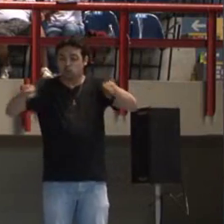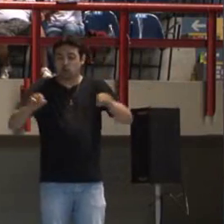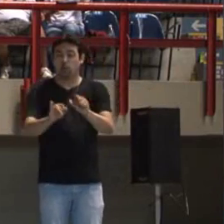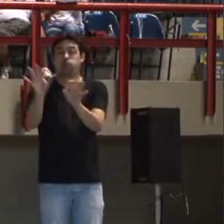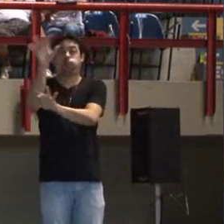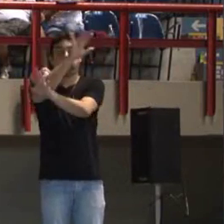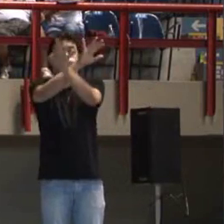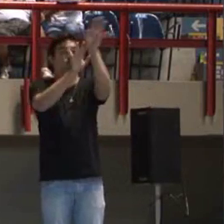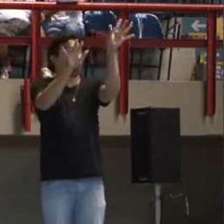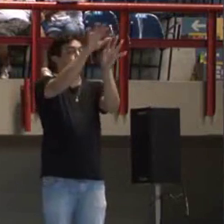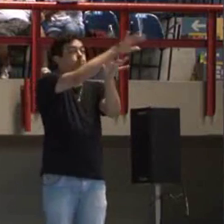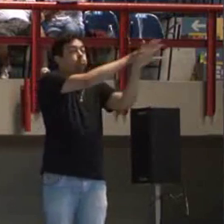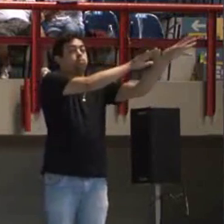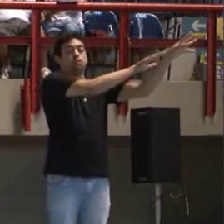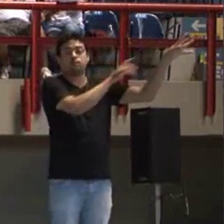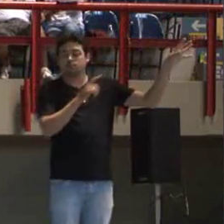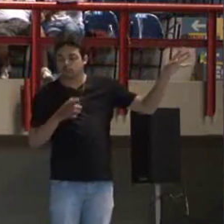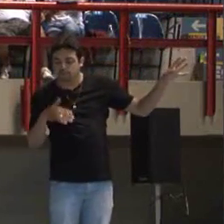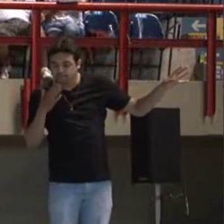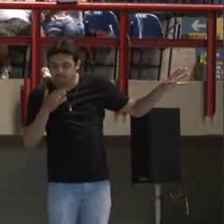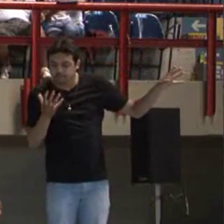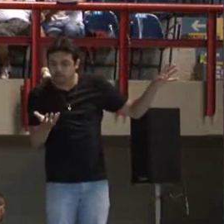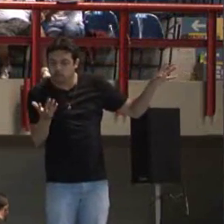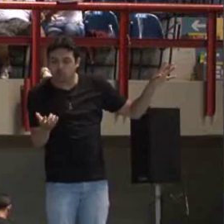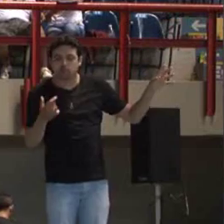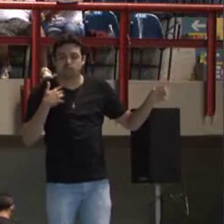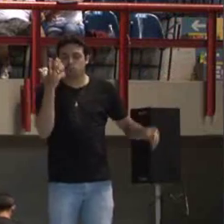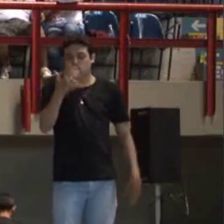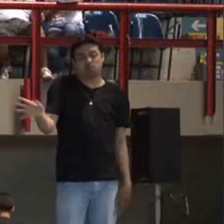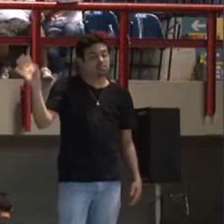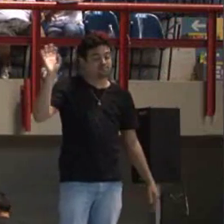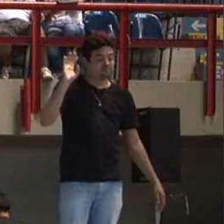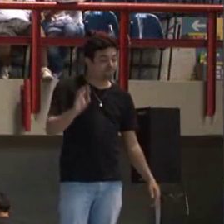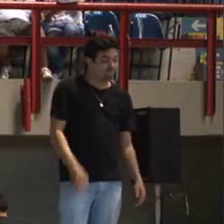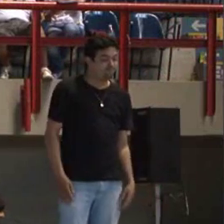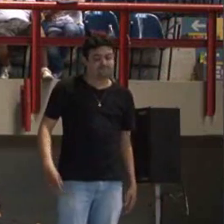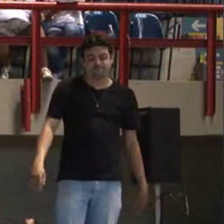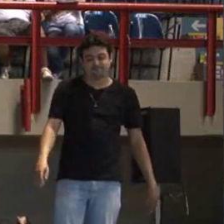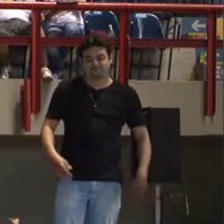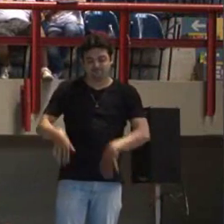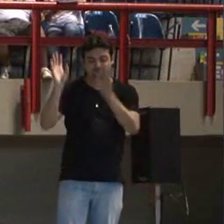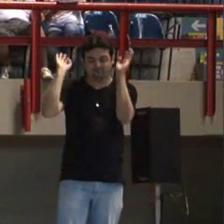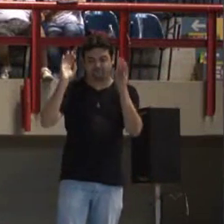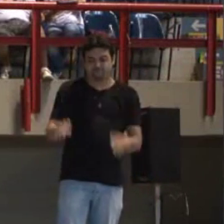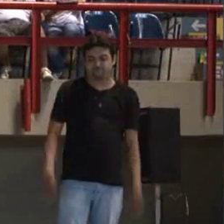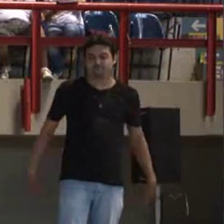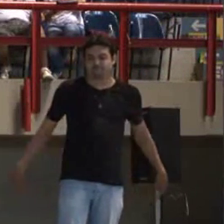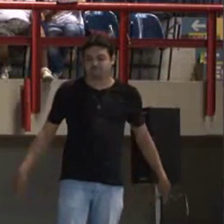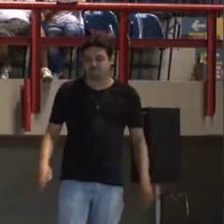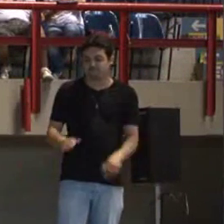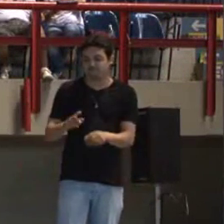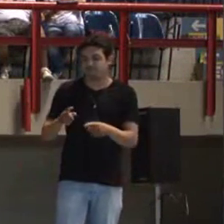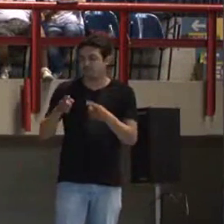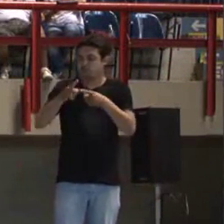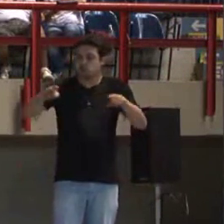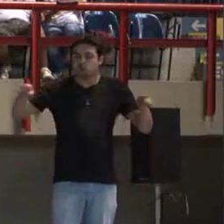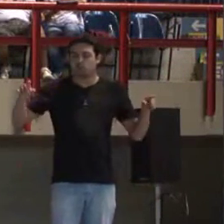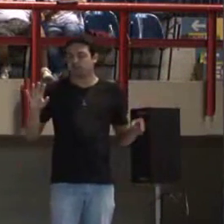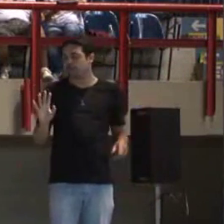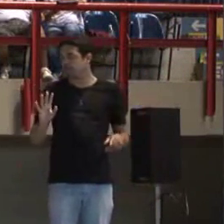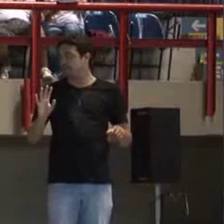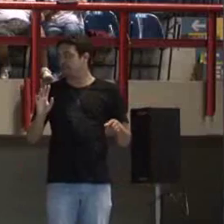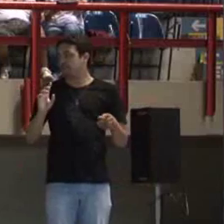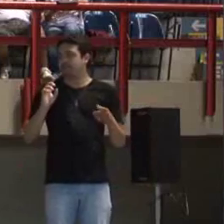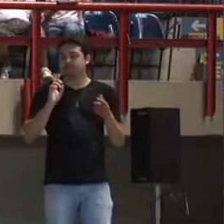de fumaça e o fogo não pega. Aí diz, não queria churrasco. Comer Rufus. Tem Rufus de churrasco, é mais jogo.